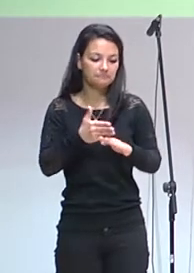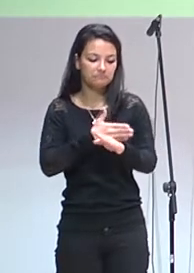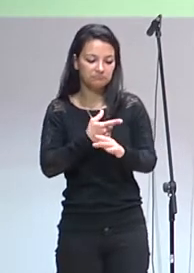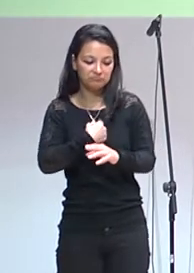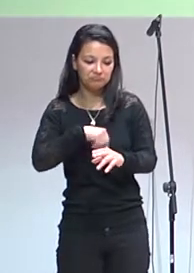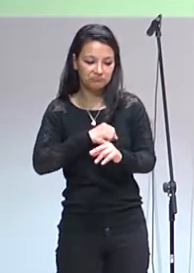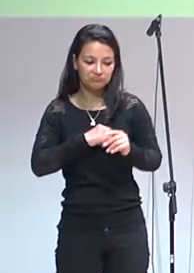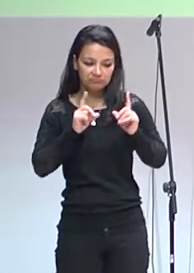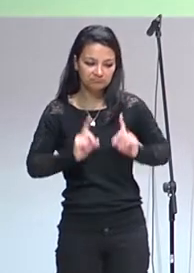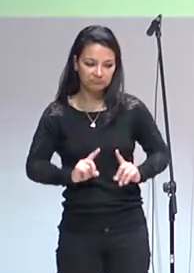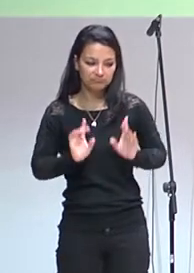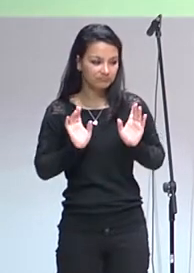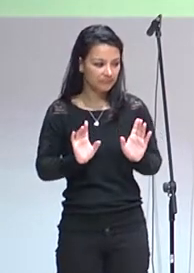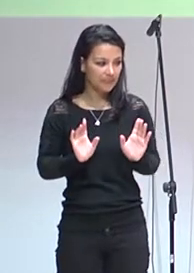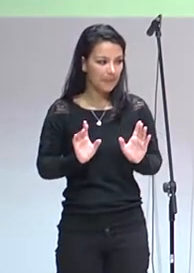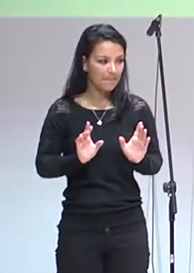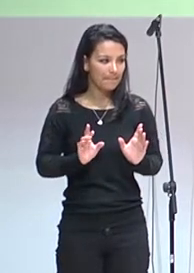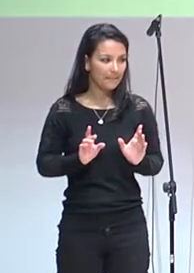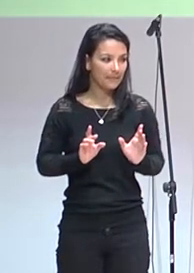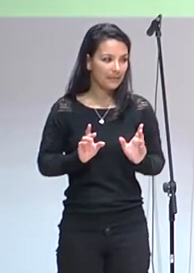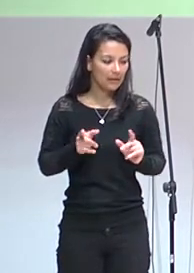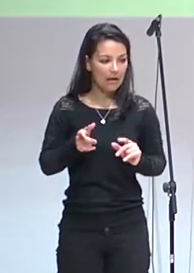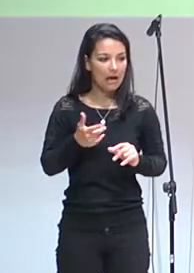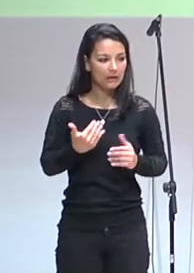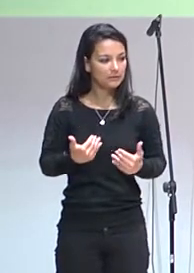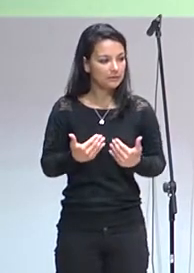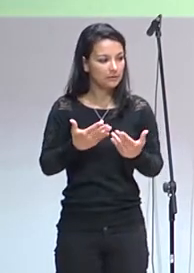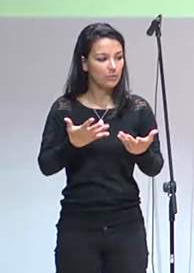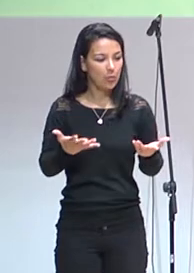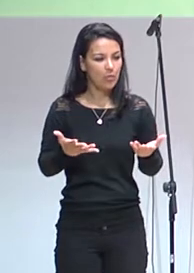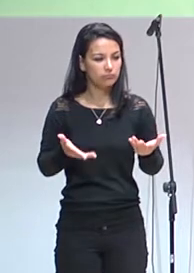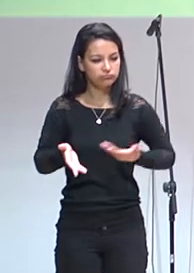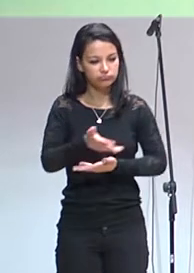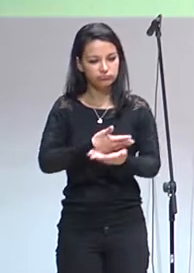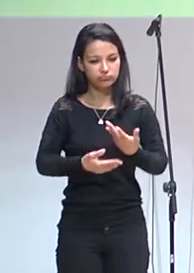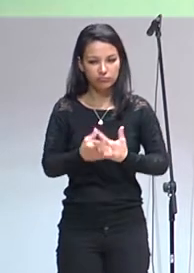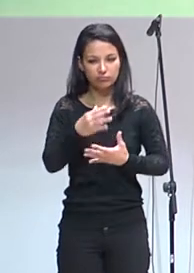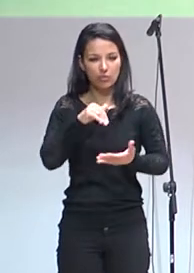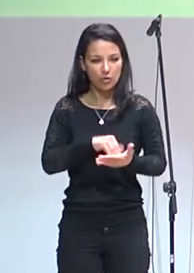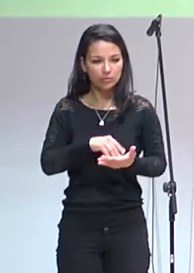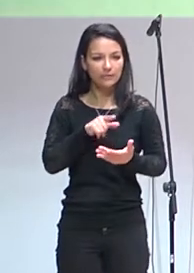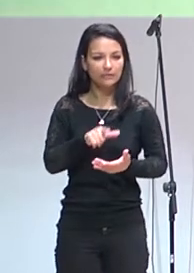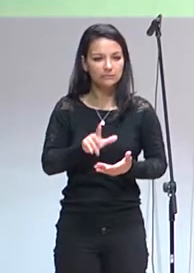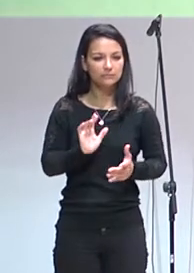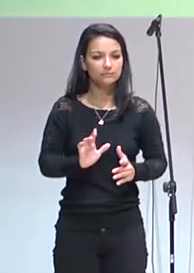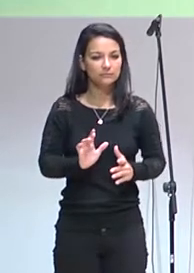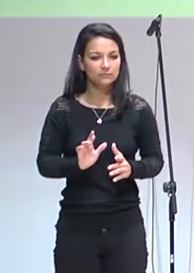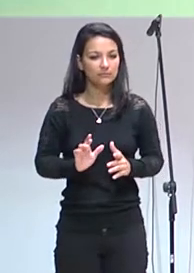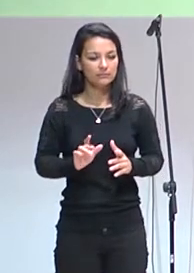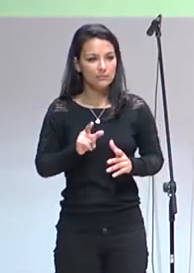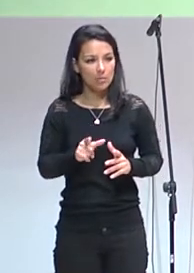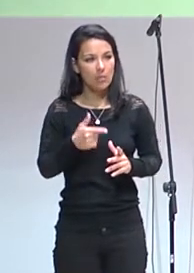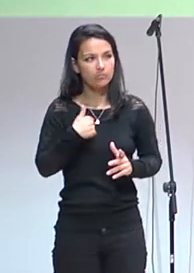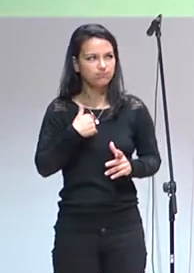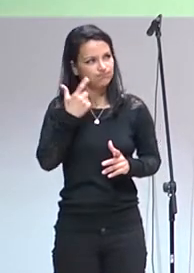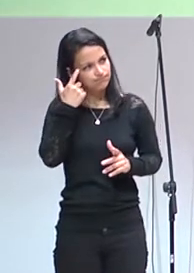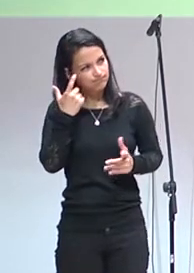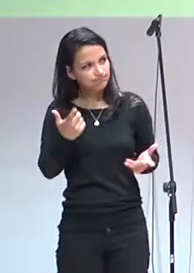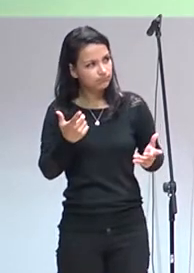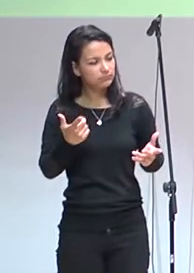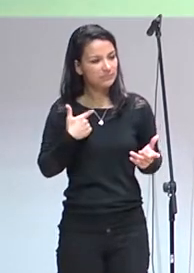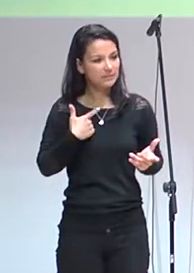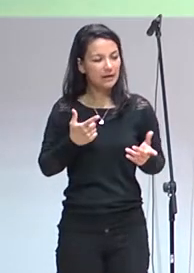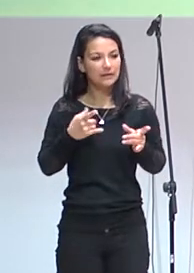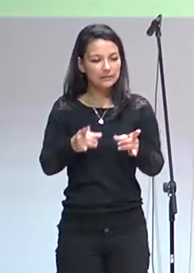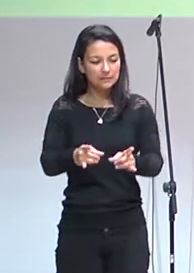pues como retomar eso, ¿no? Y para esto pues nos sirvió mucho el digámoslo así, la